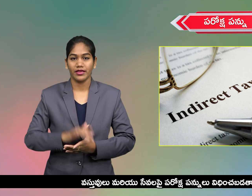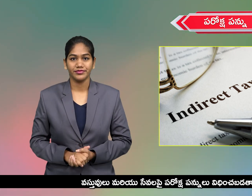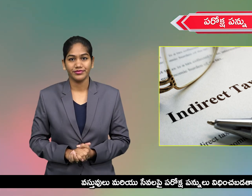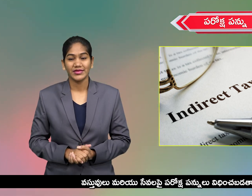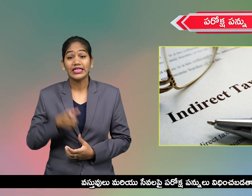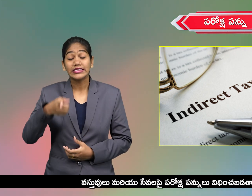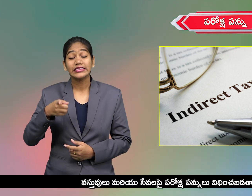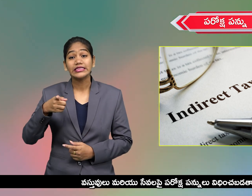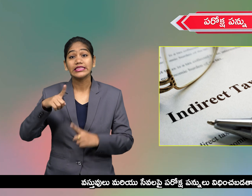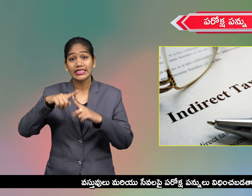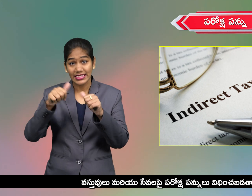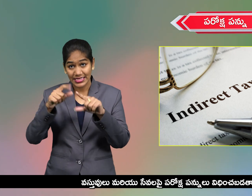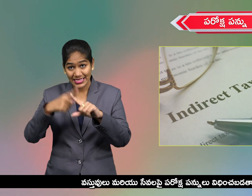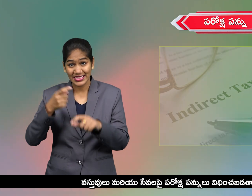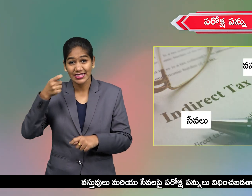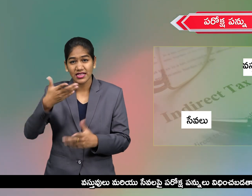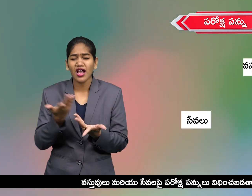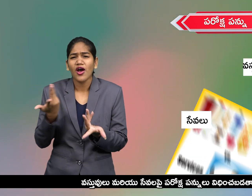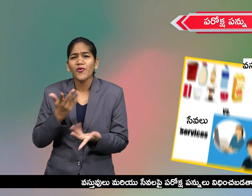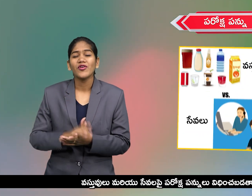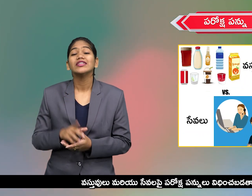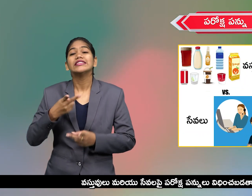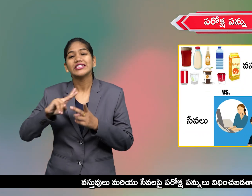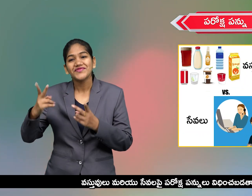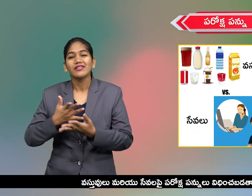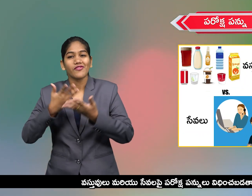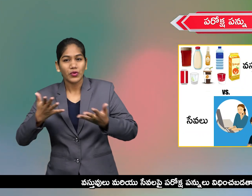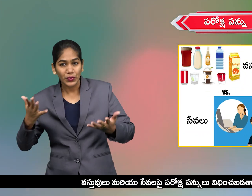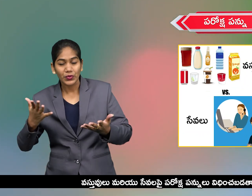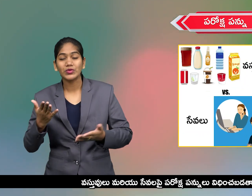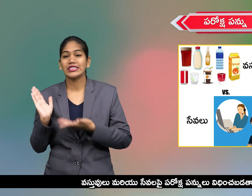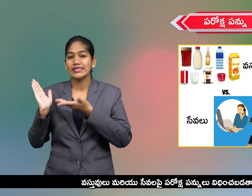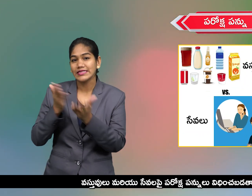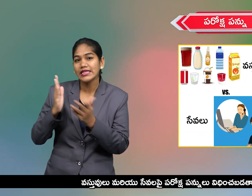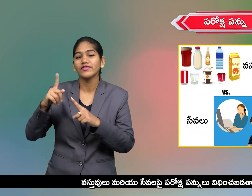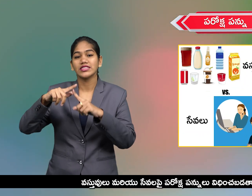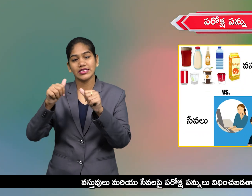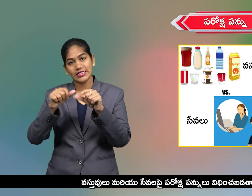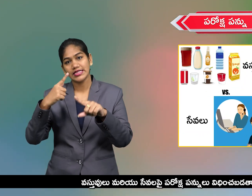వస్తువులు మరియు సేవలపై పరోక్ష పన్నులు విధించబడతాయి.